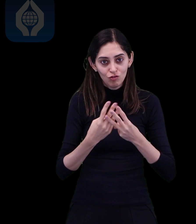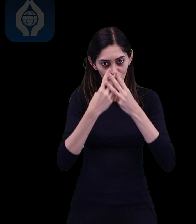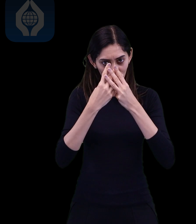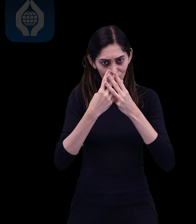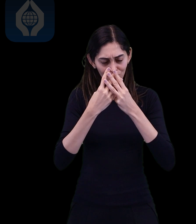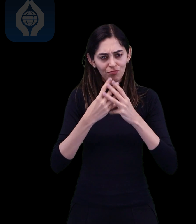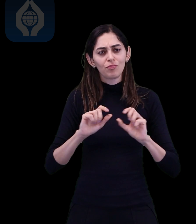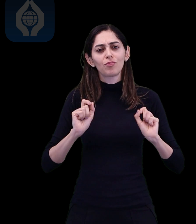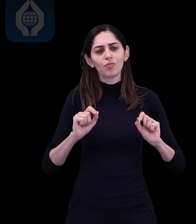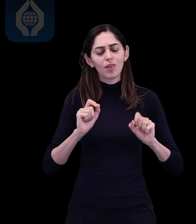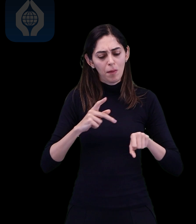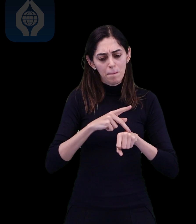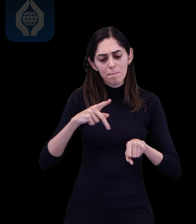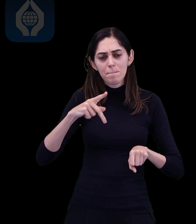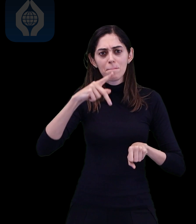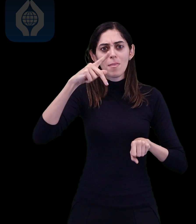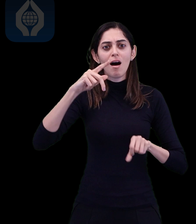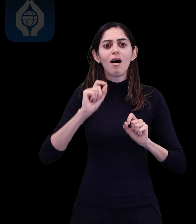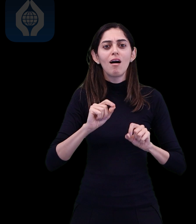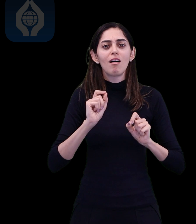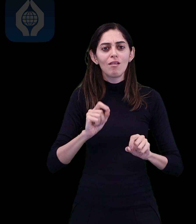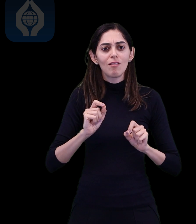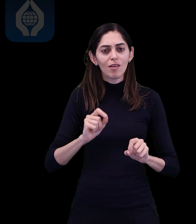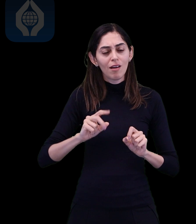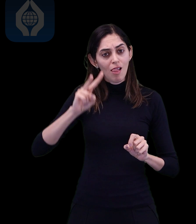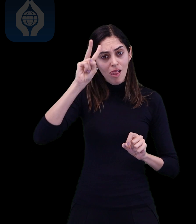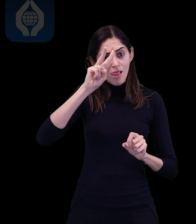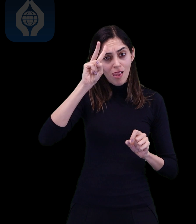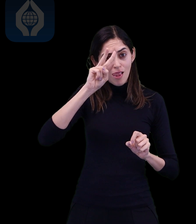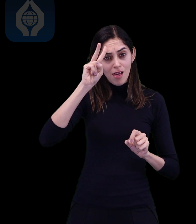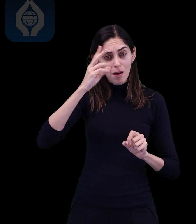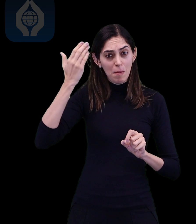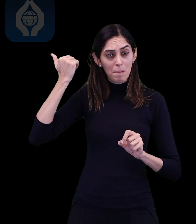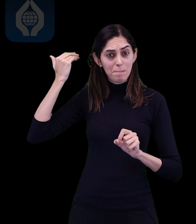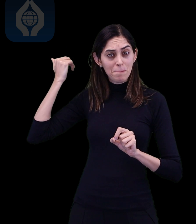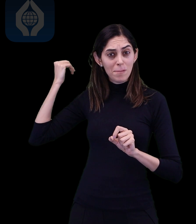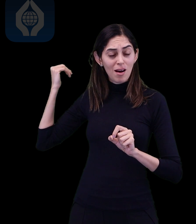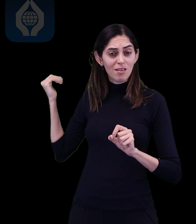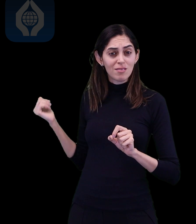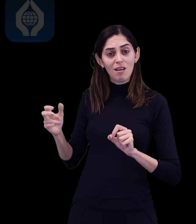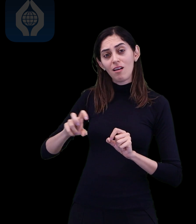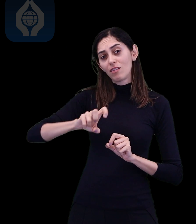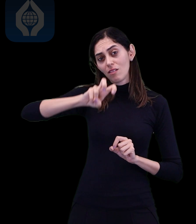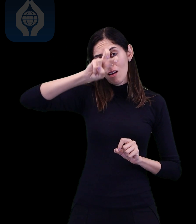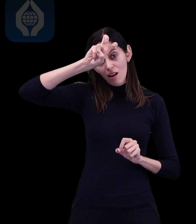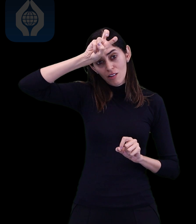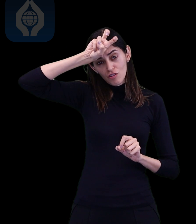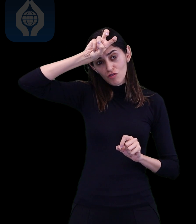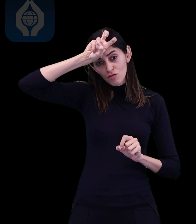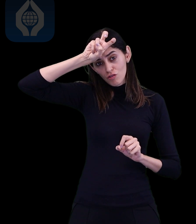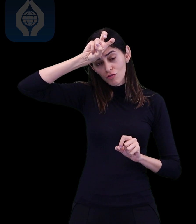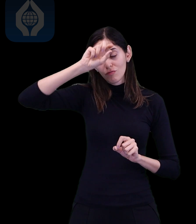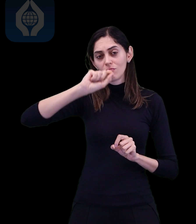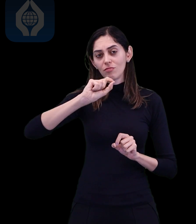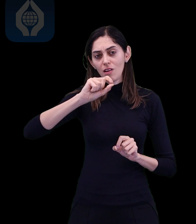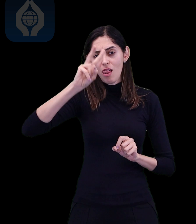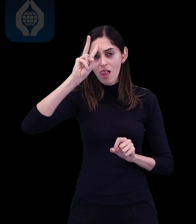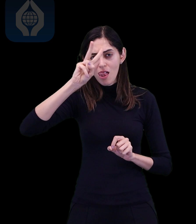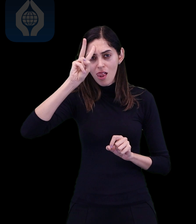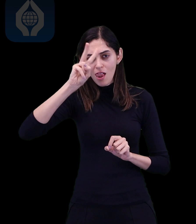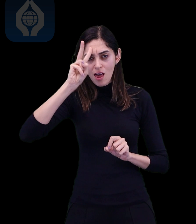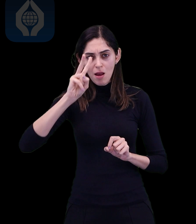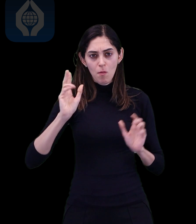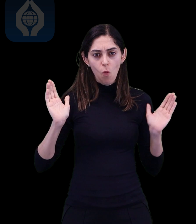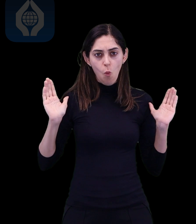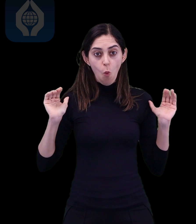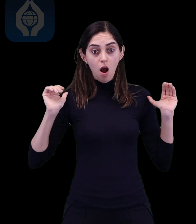Na festa da Páscoa, os judeus se lembravam da última noite que seus ancestrais passaram no Egito. Vocês